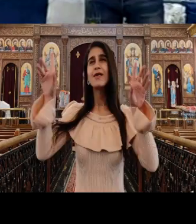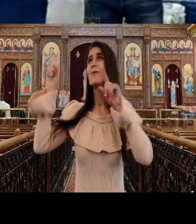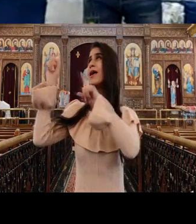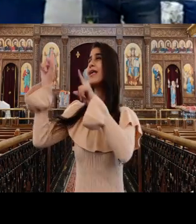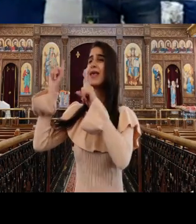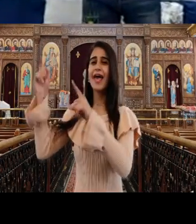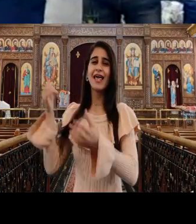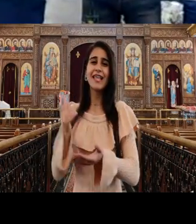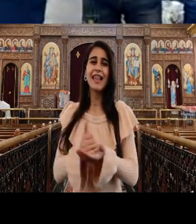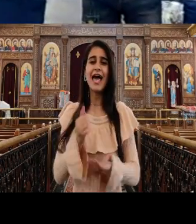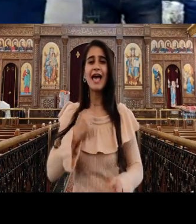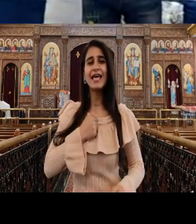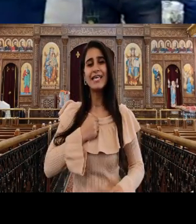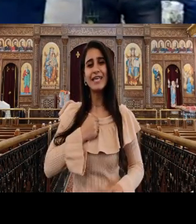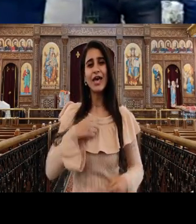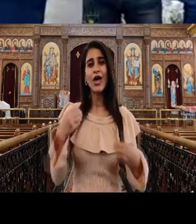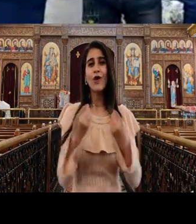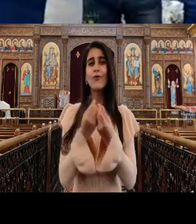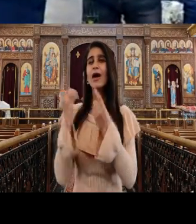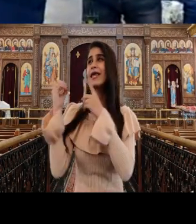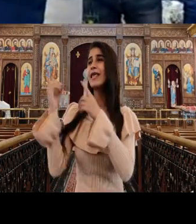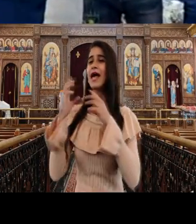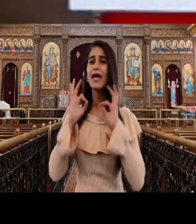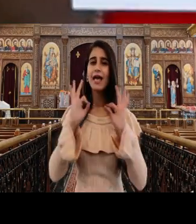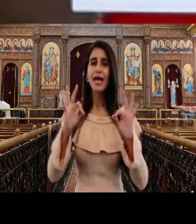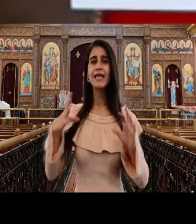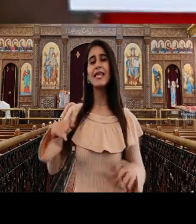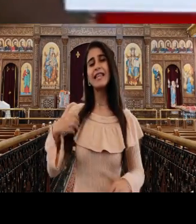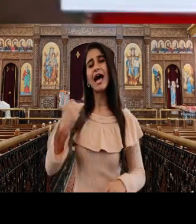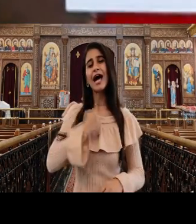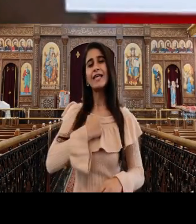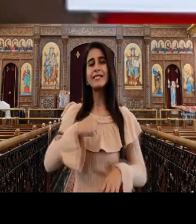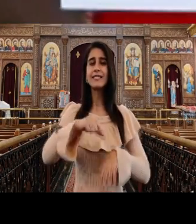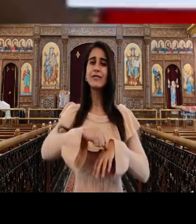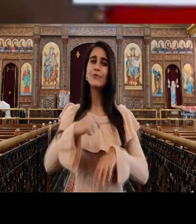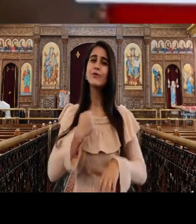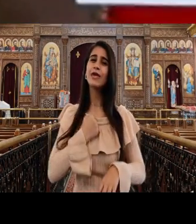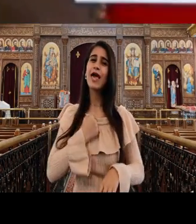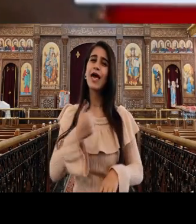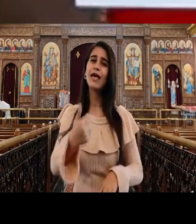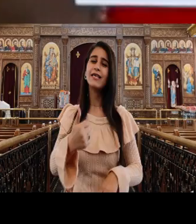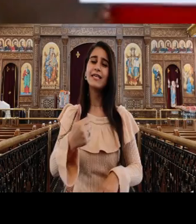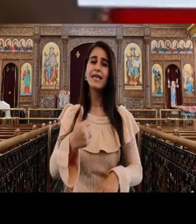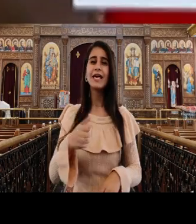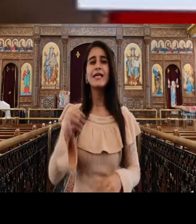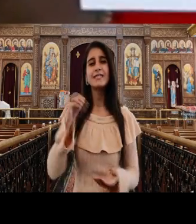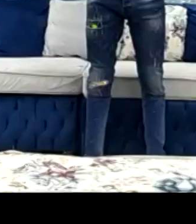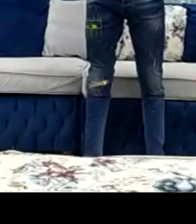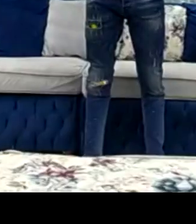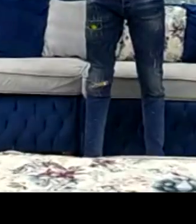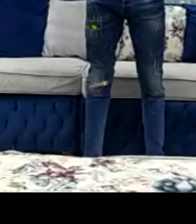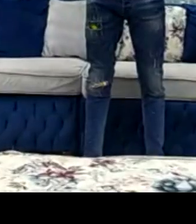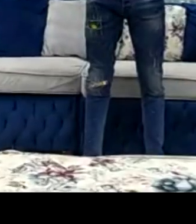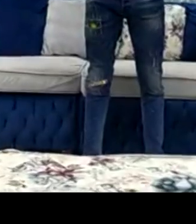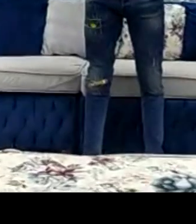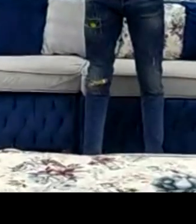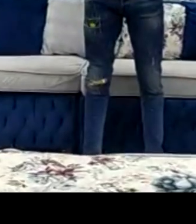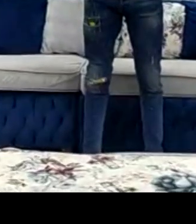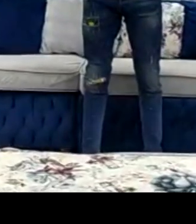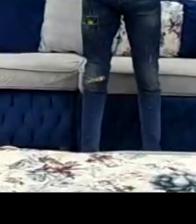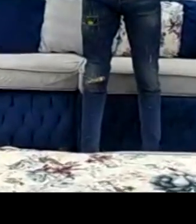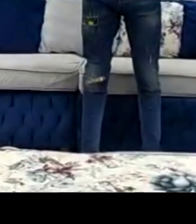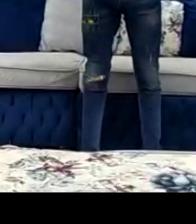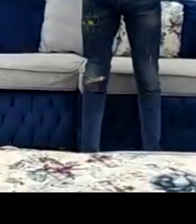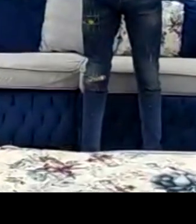سكني في سماك يا الهي وياك اكيد عز وجاهي، سكني